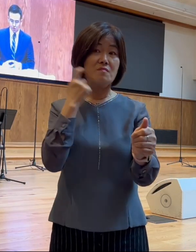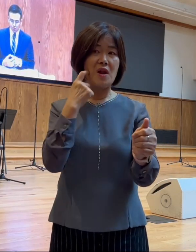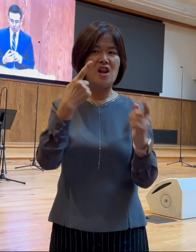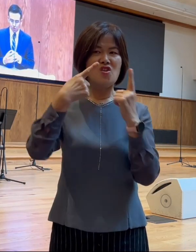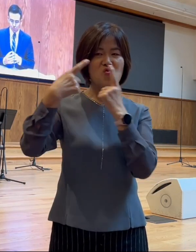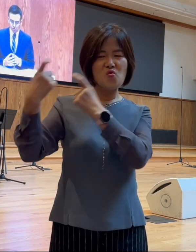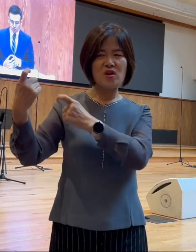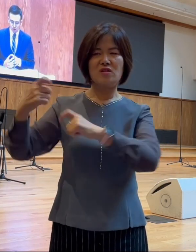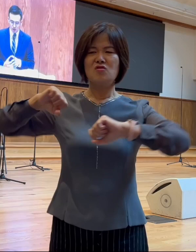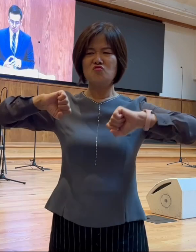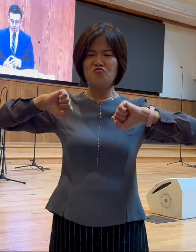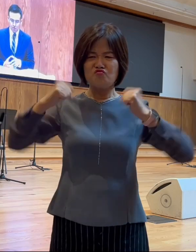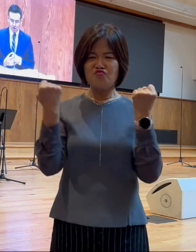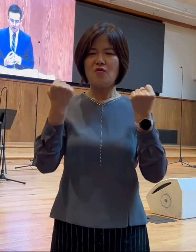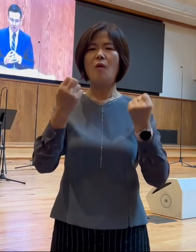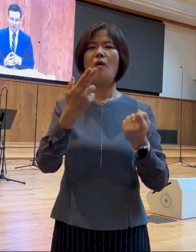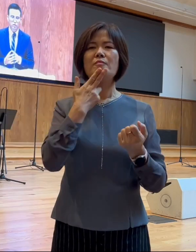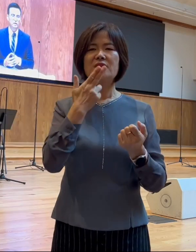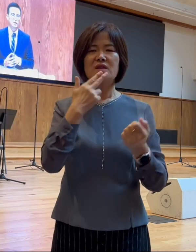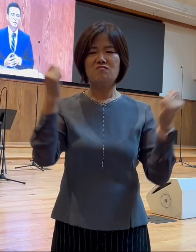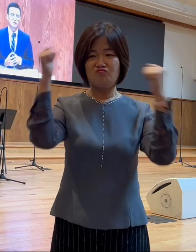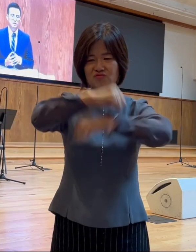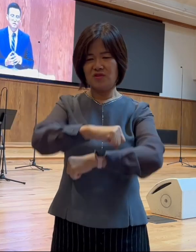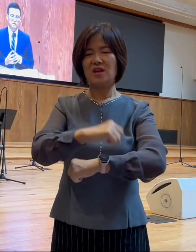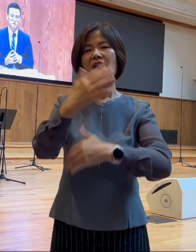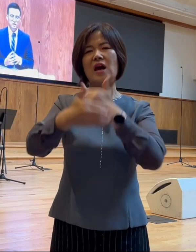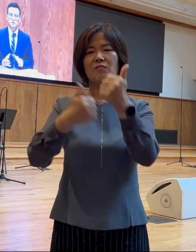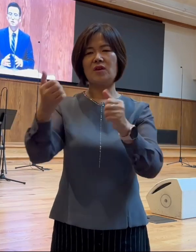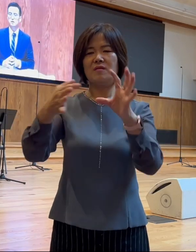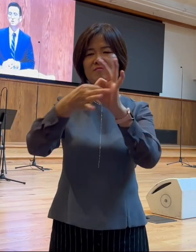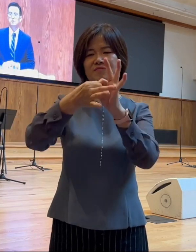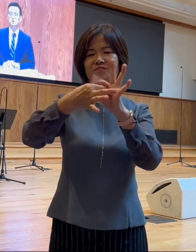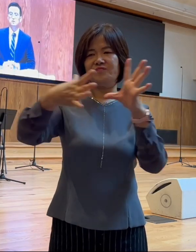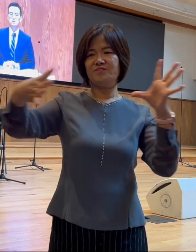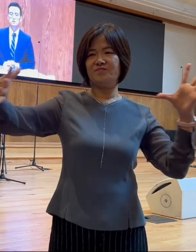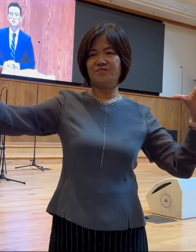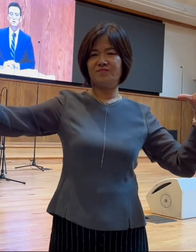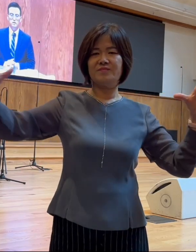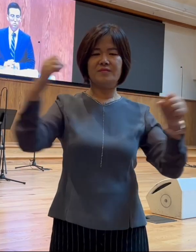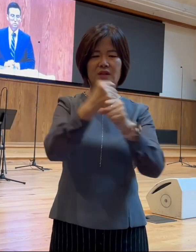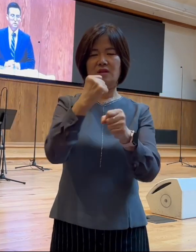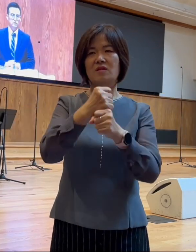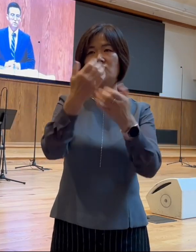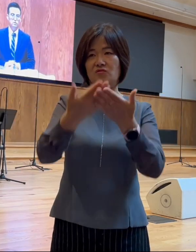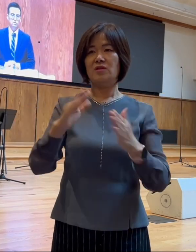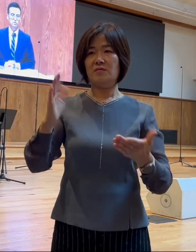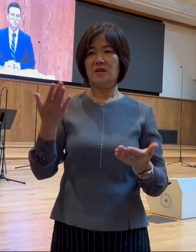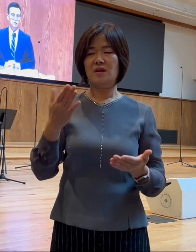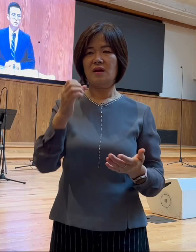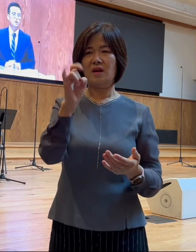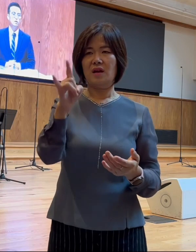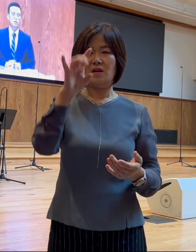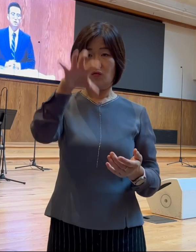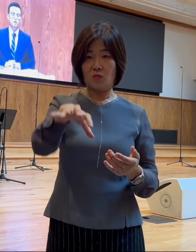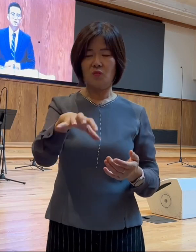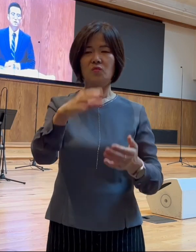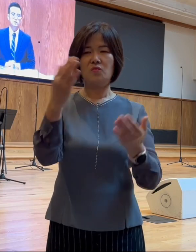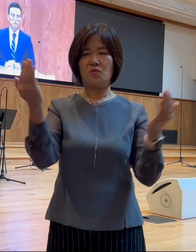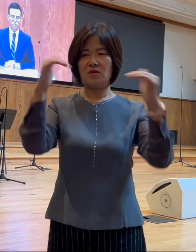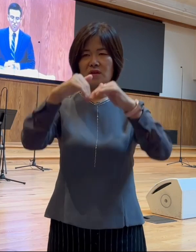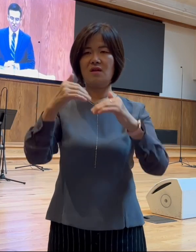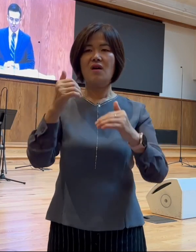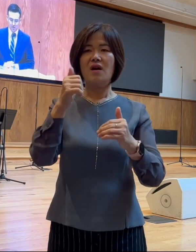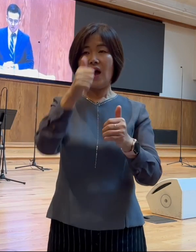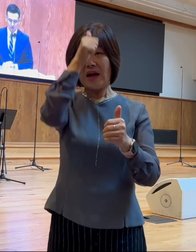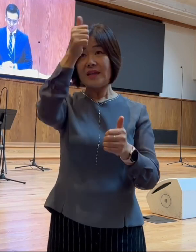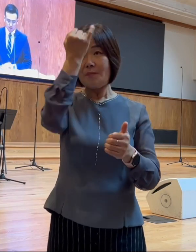이 순종이 무너지게 함으로써 하나님과의 관계가 깨지게 하는 거예요. 에덴 동산에서 아담과 하와에게